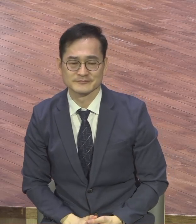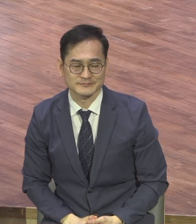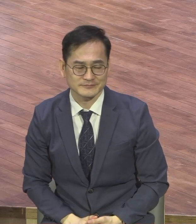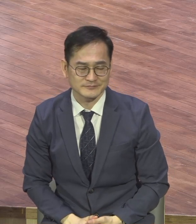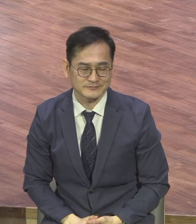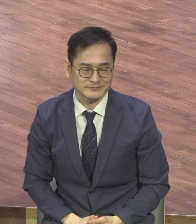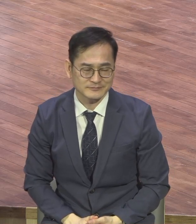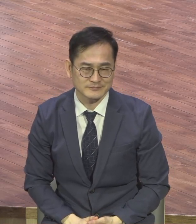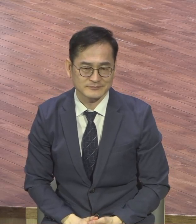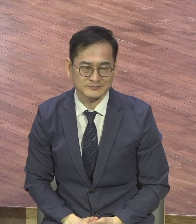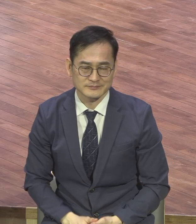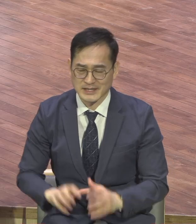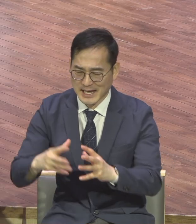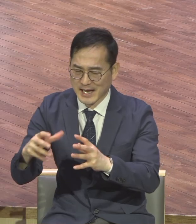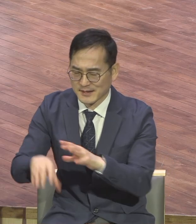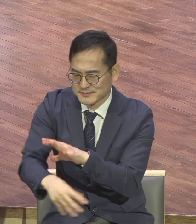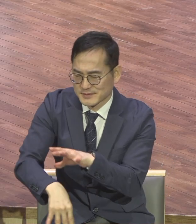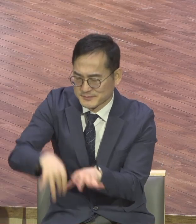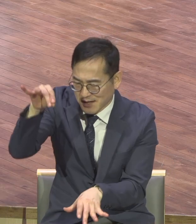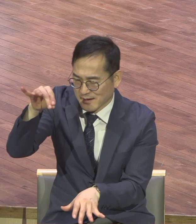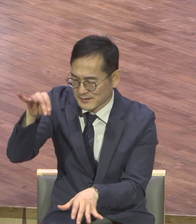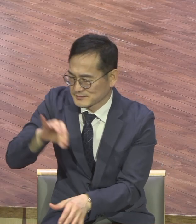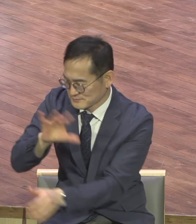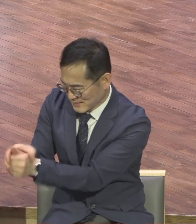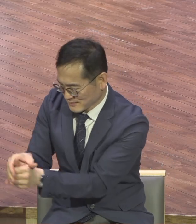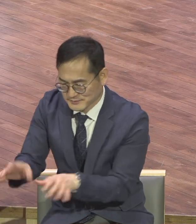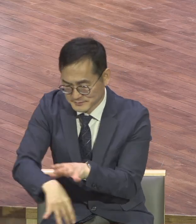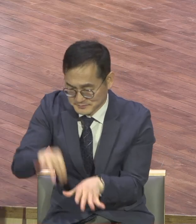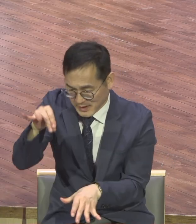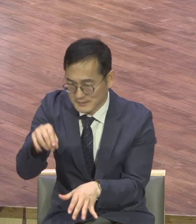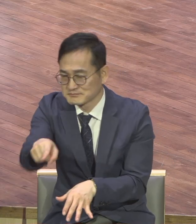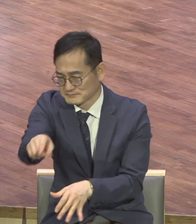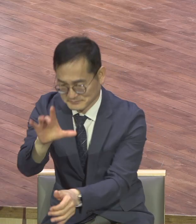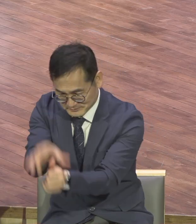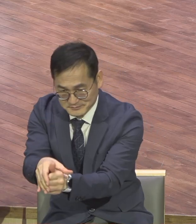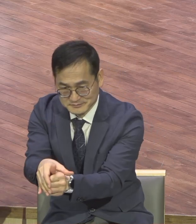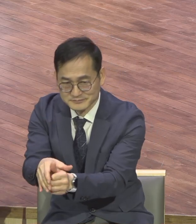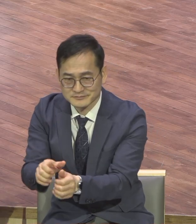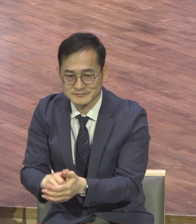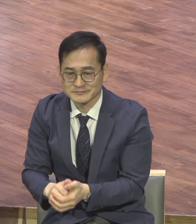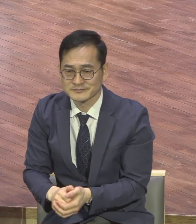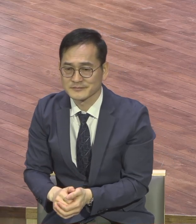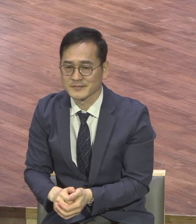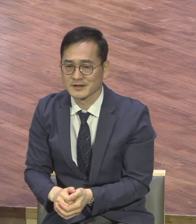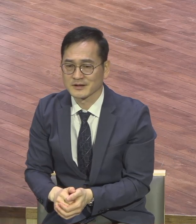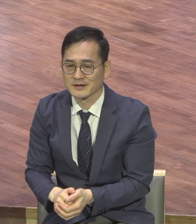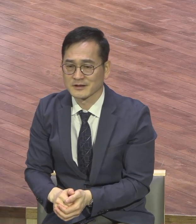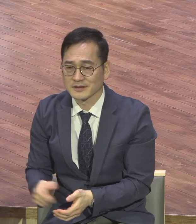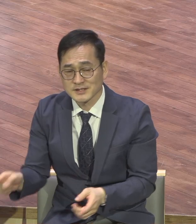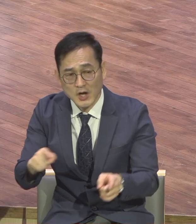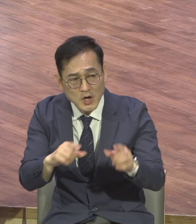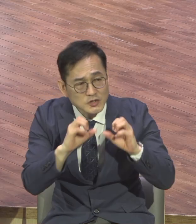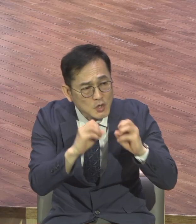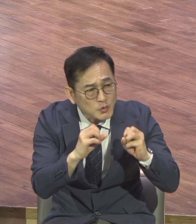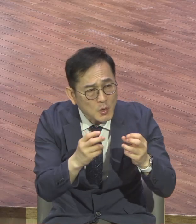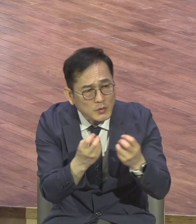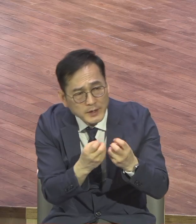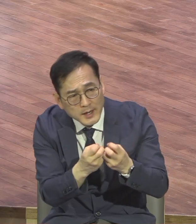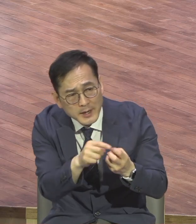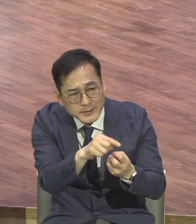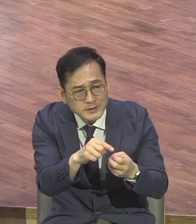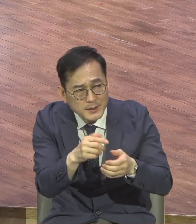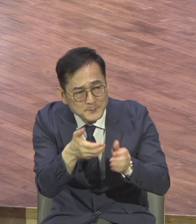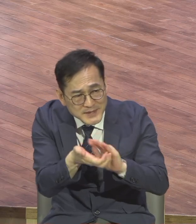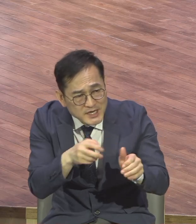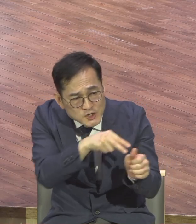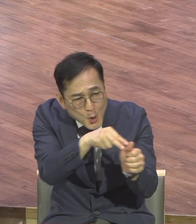뽑아가지고 나라를 정할 텐데 그 나라에 대한 정보를 전부 구체적으로 청년에서 다 파악을 할 것이다. 미리